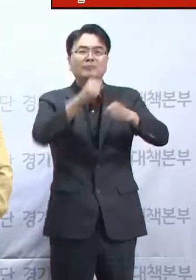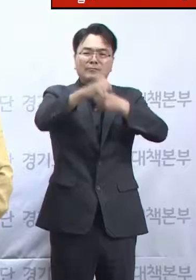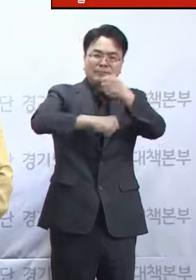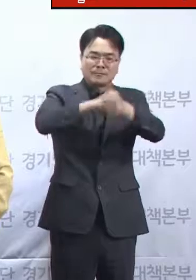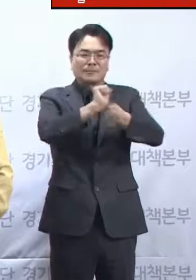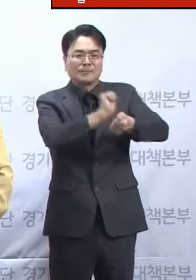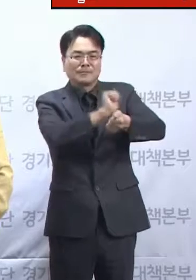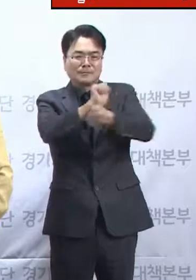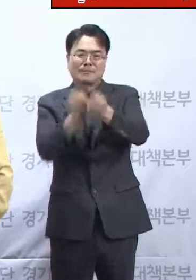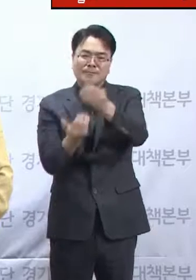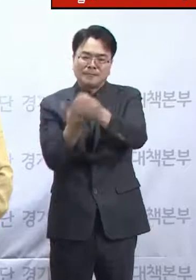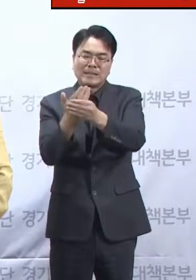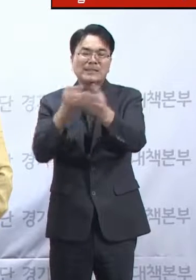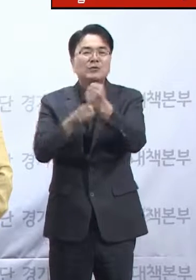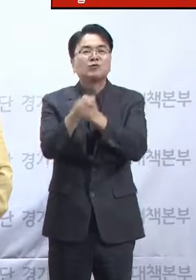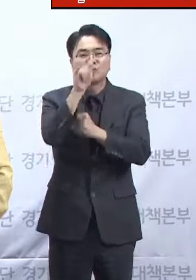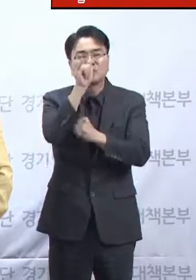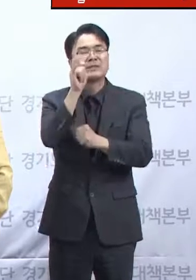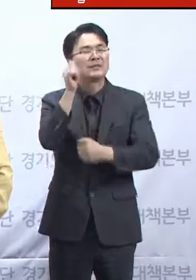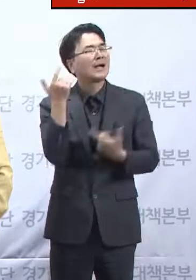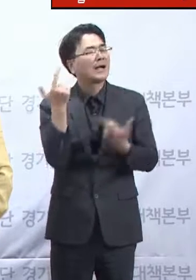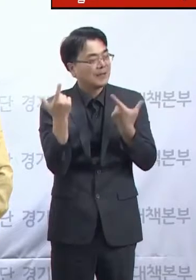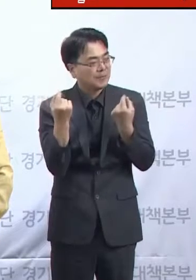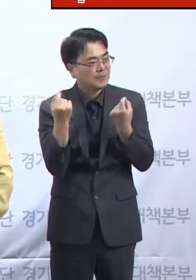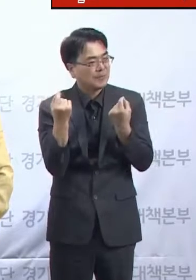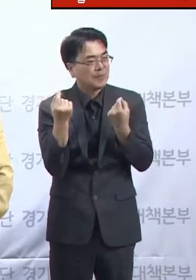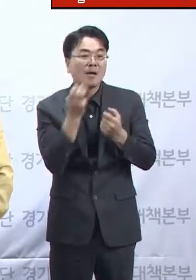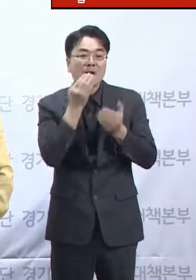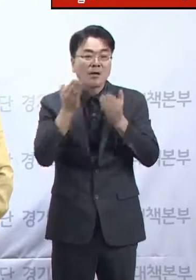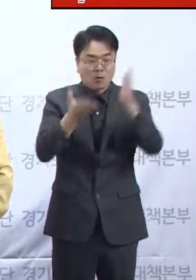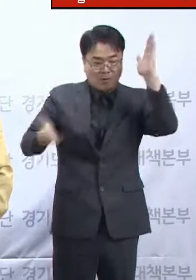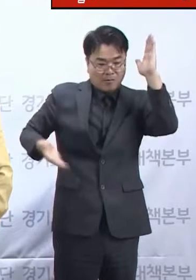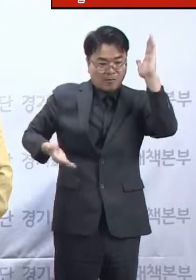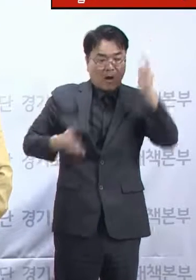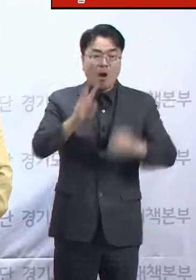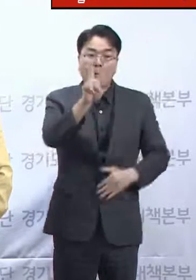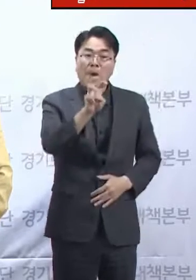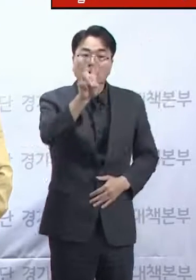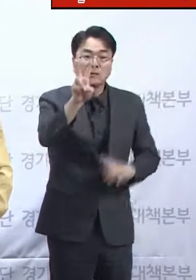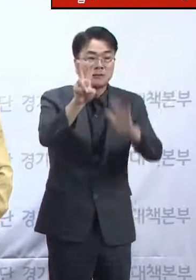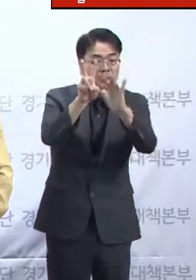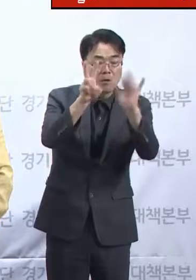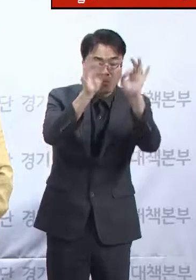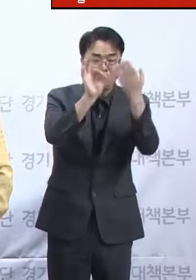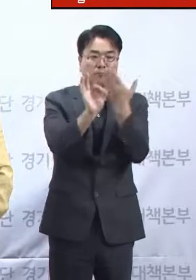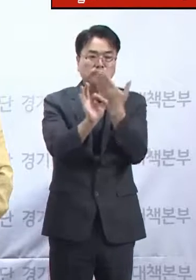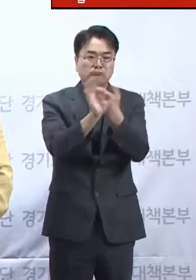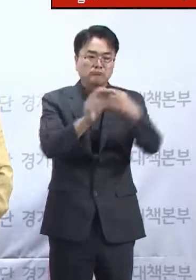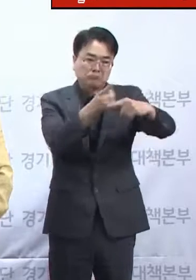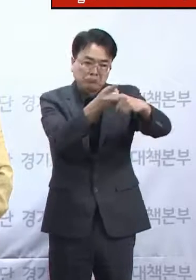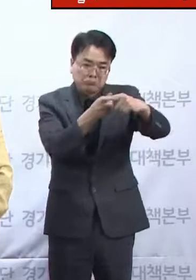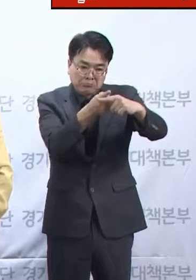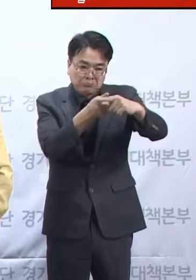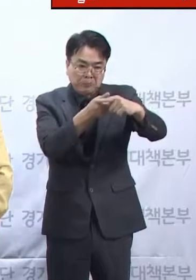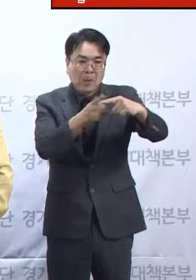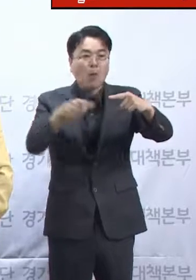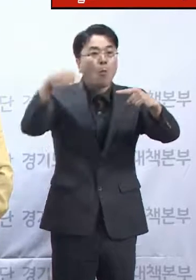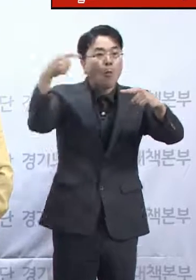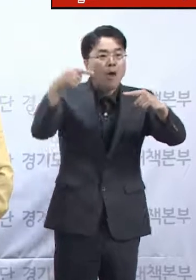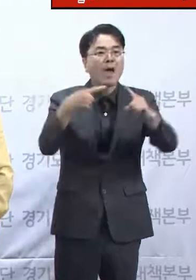있습니다. 경기도 학생 42명의 확진자들을 분석해보면 절반 정도가 교회를